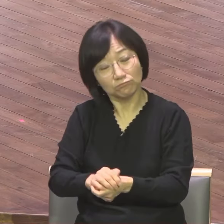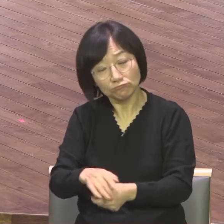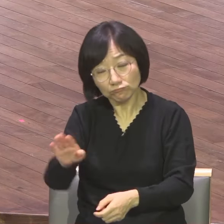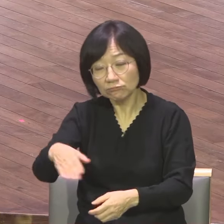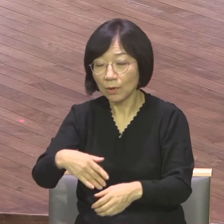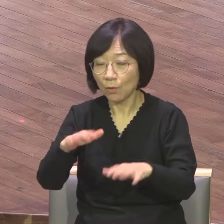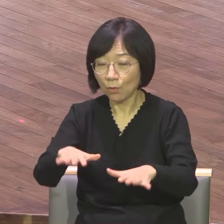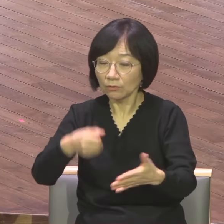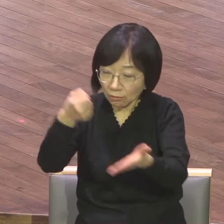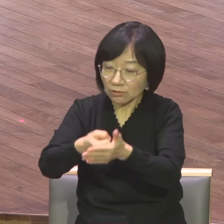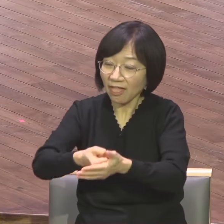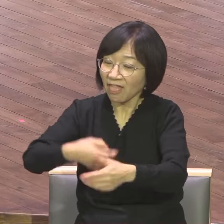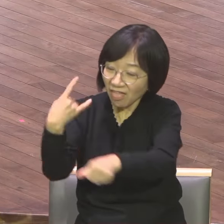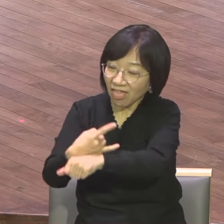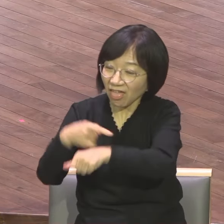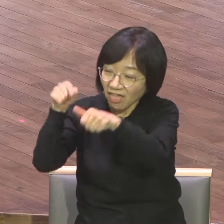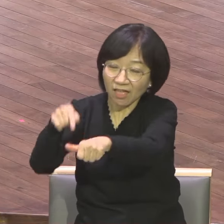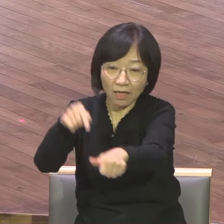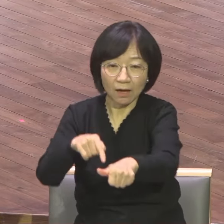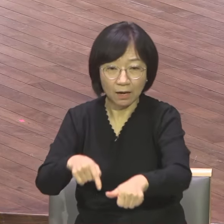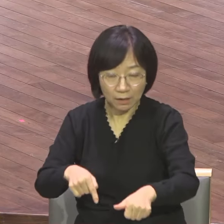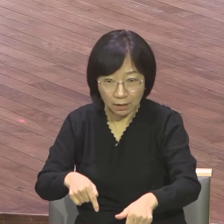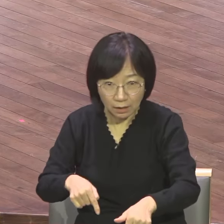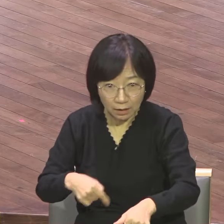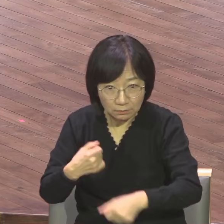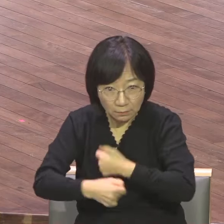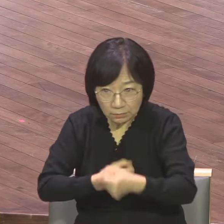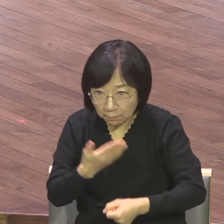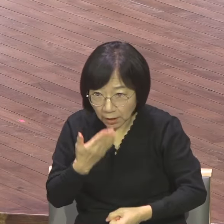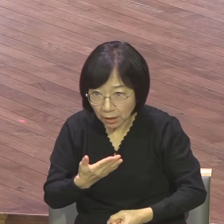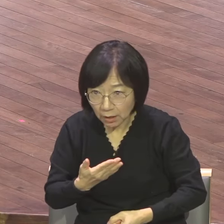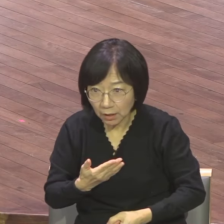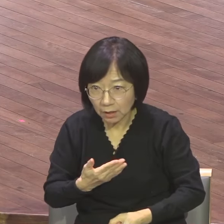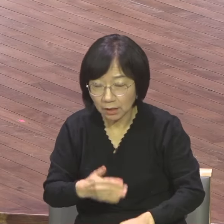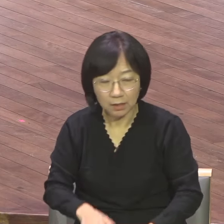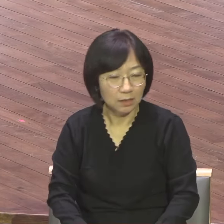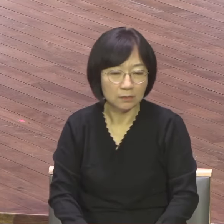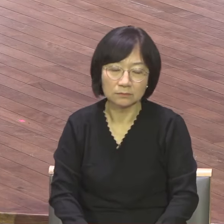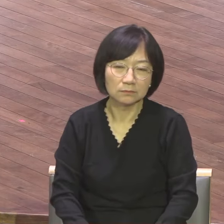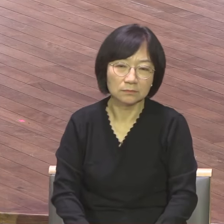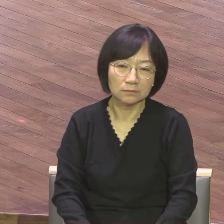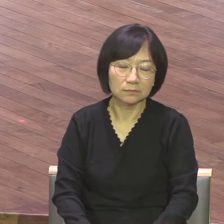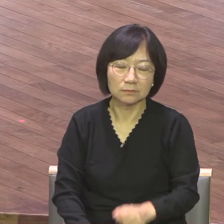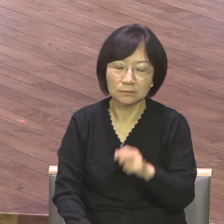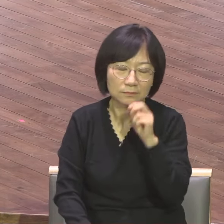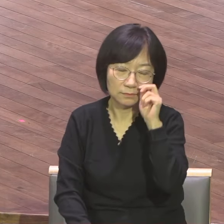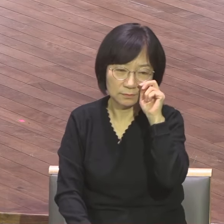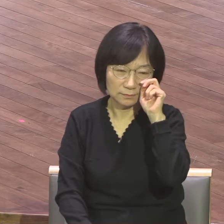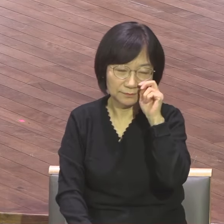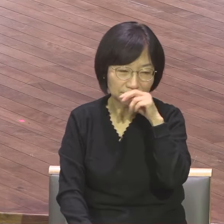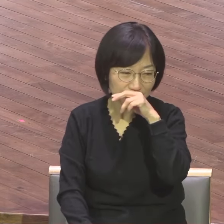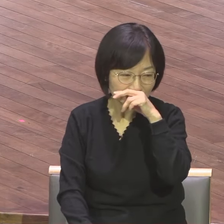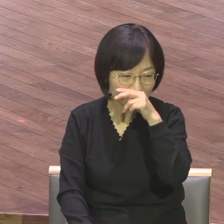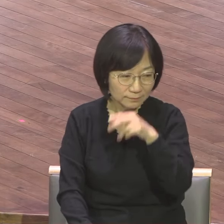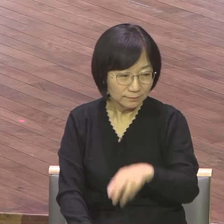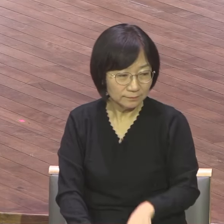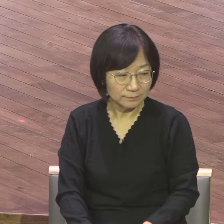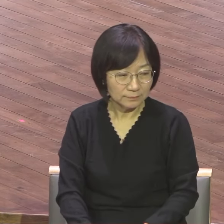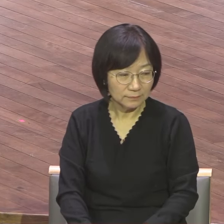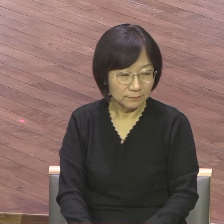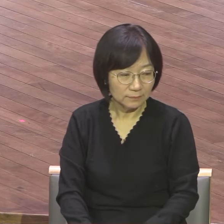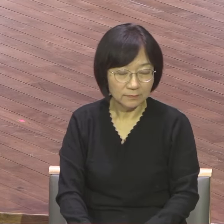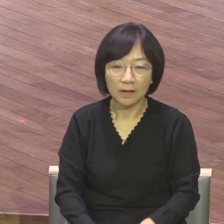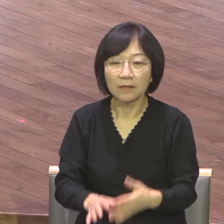하지 맙시다 막 안 와 기분 따라 감정 따라 그때 그 사람 표정 보고 막 그냥 그때 그러니